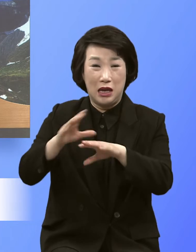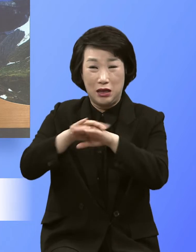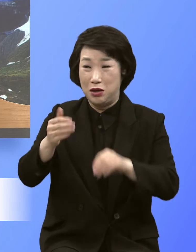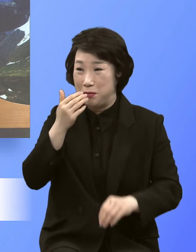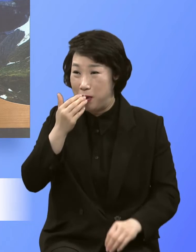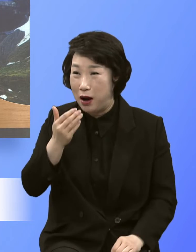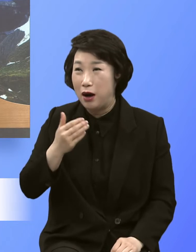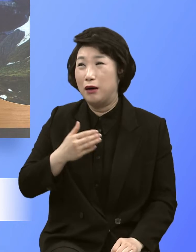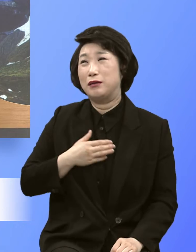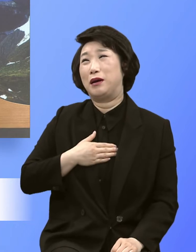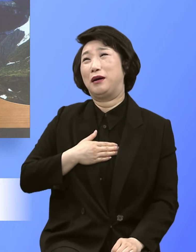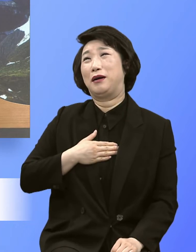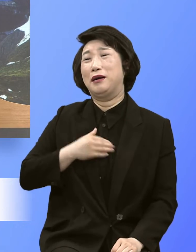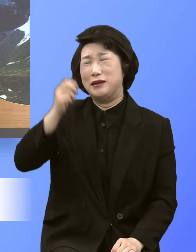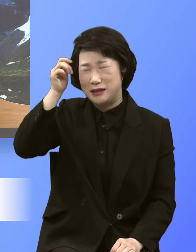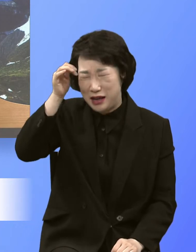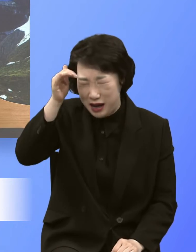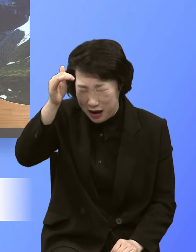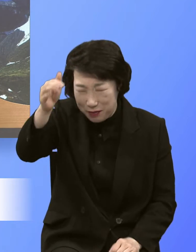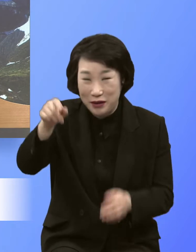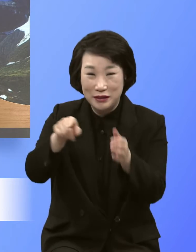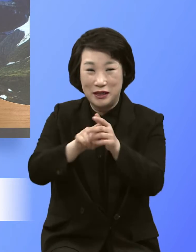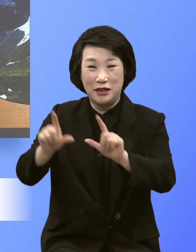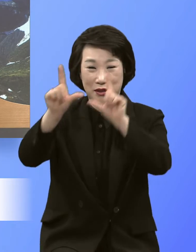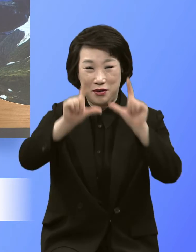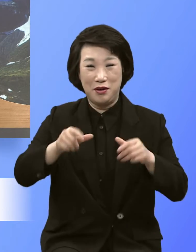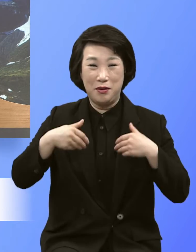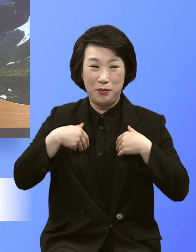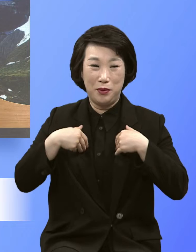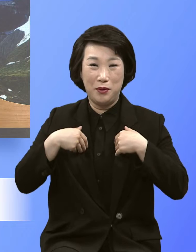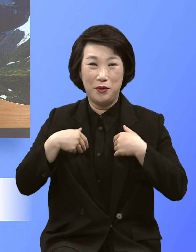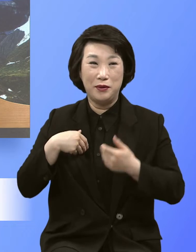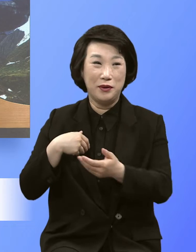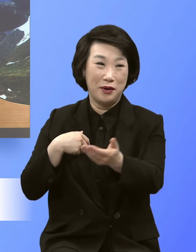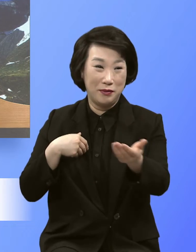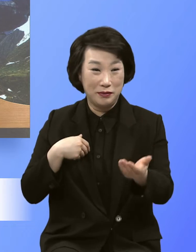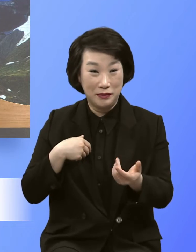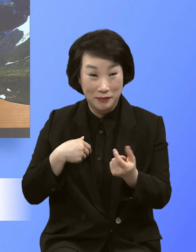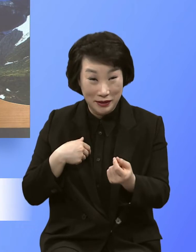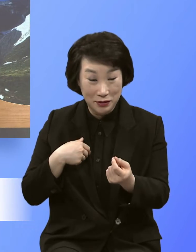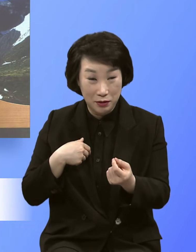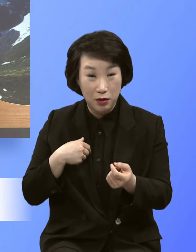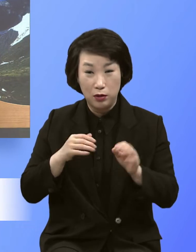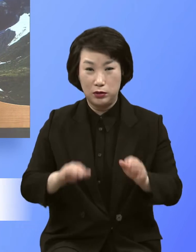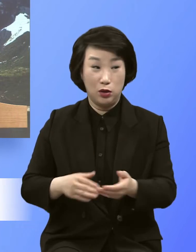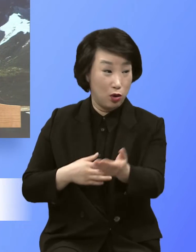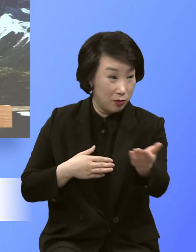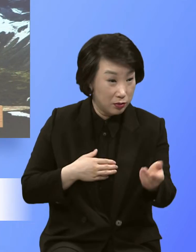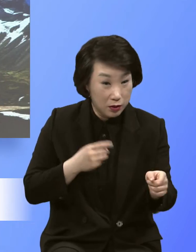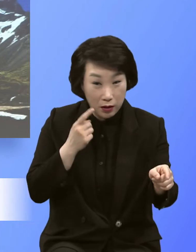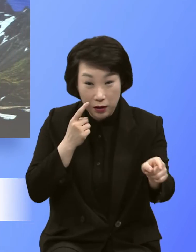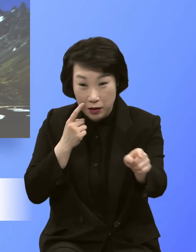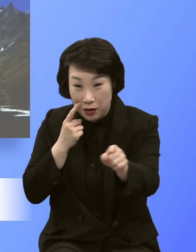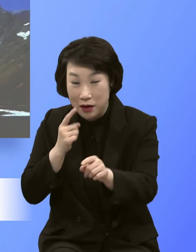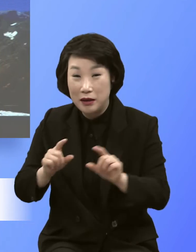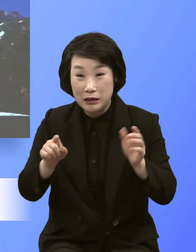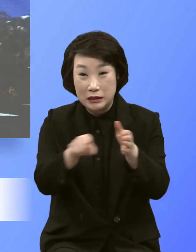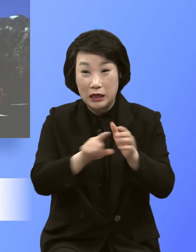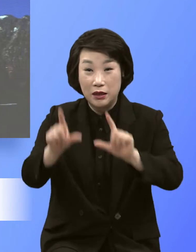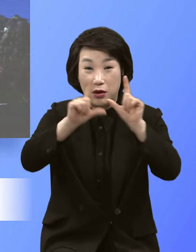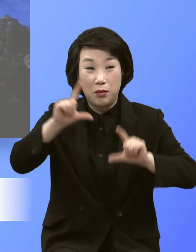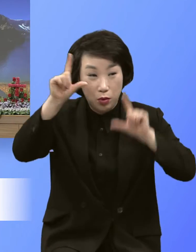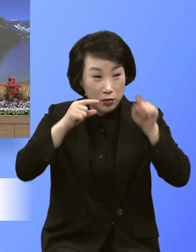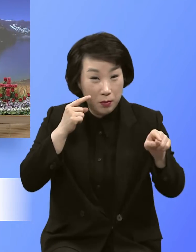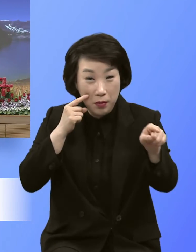얼마나 열망하며 신앙생활해야 되겠는가. 근데 여러분의 신앙생활을 한번